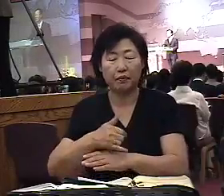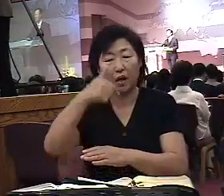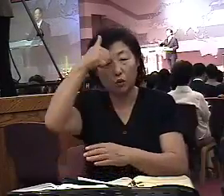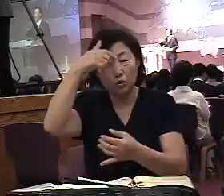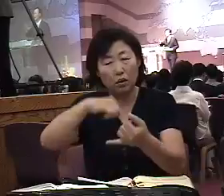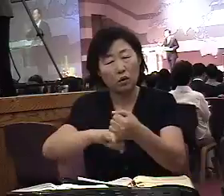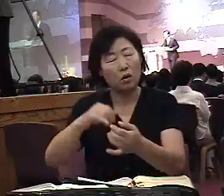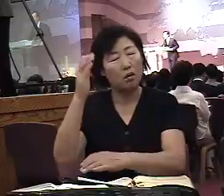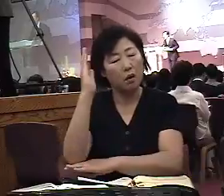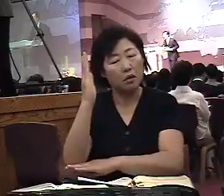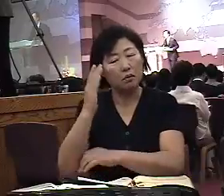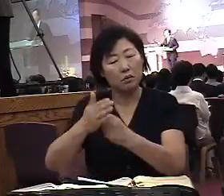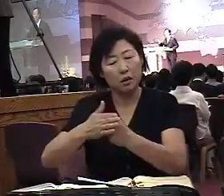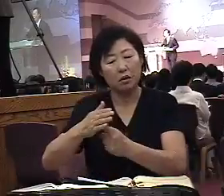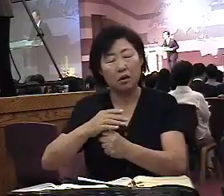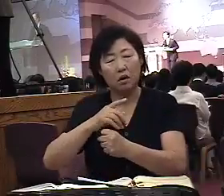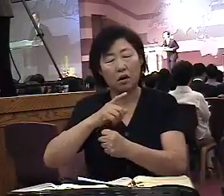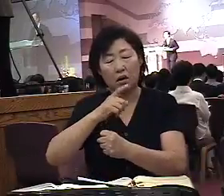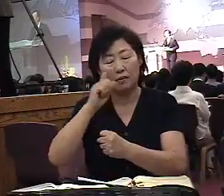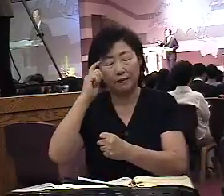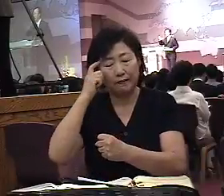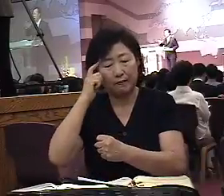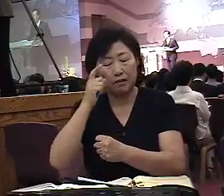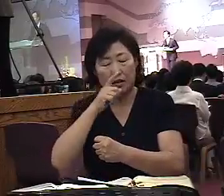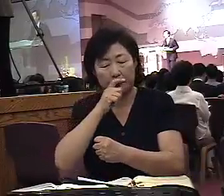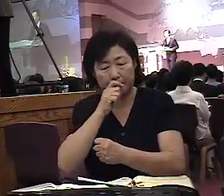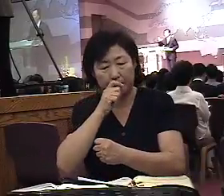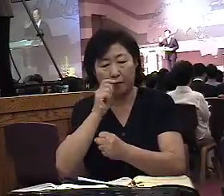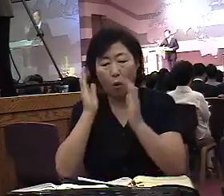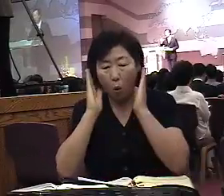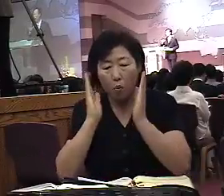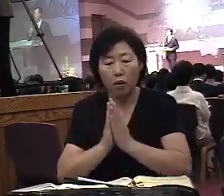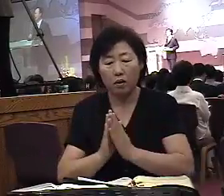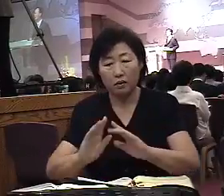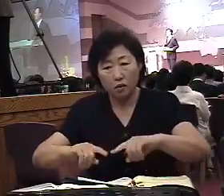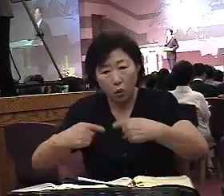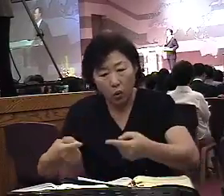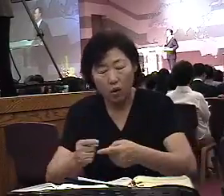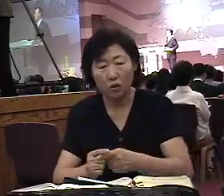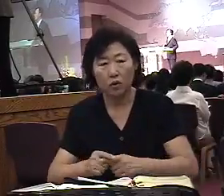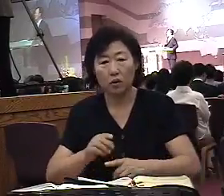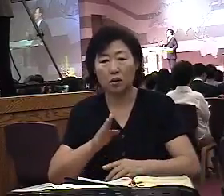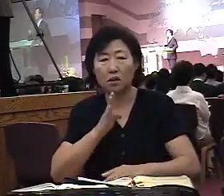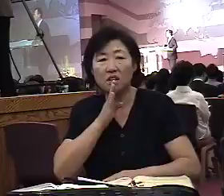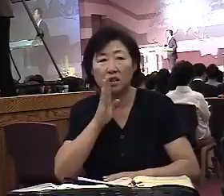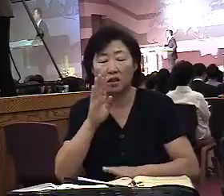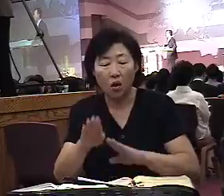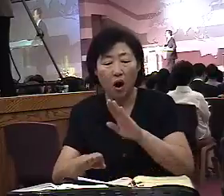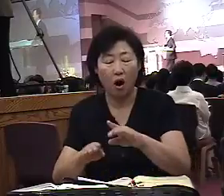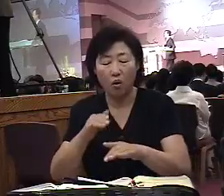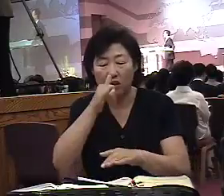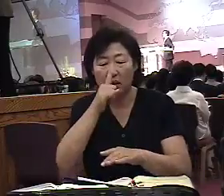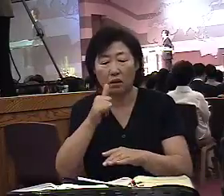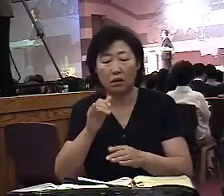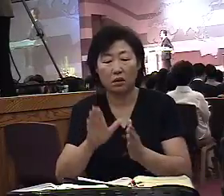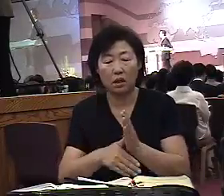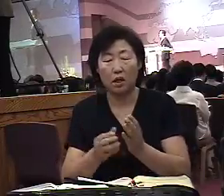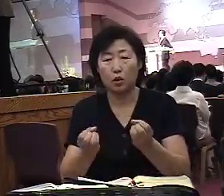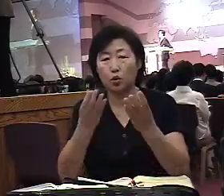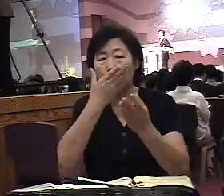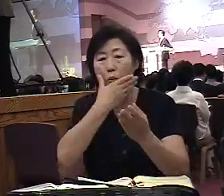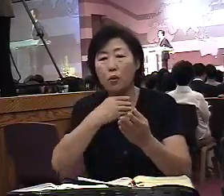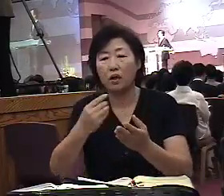이 말씀을 우리가 묵상하고 공부하고 적용하고 실천하며 살 때 우리에게 축복이 임한다는